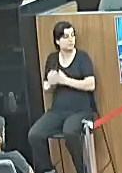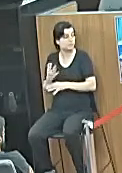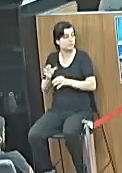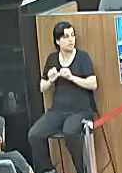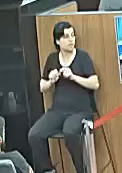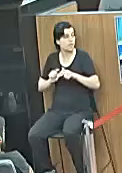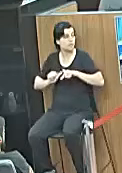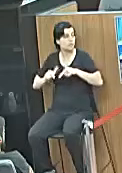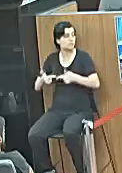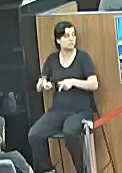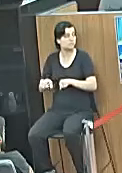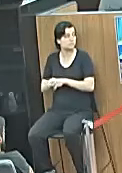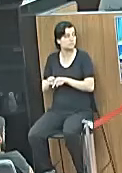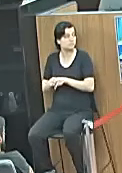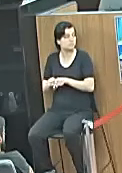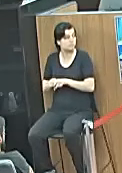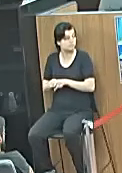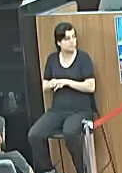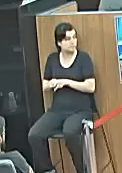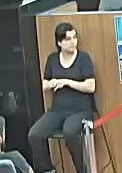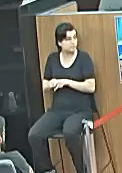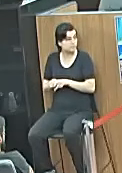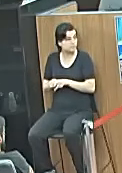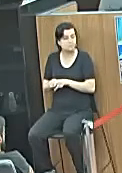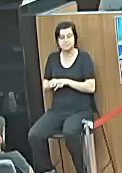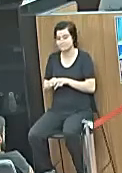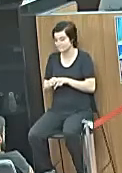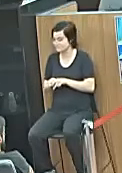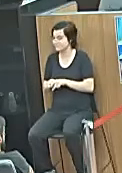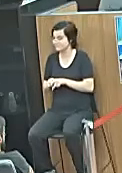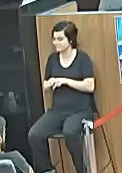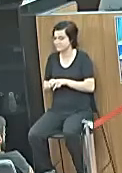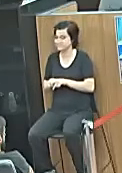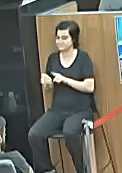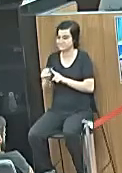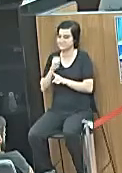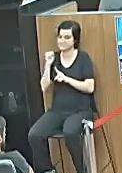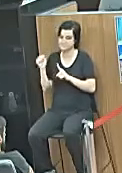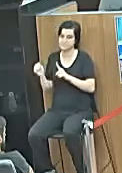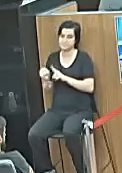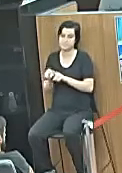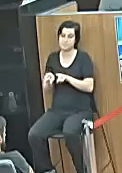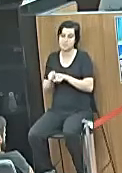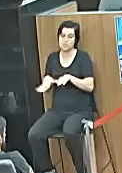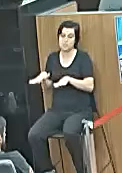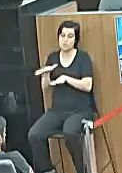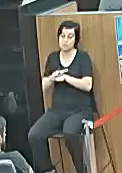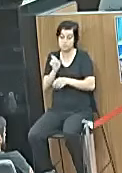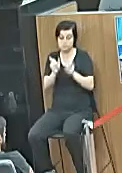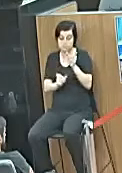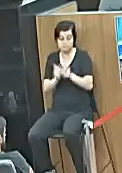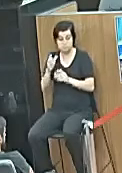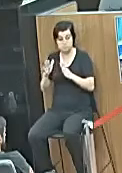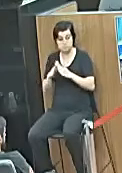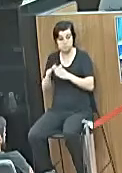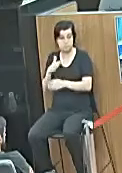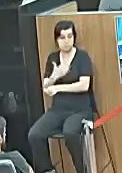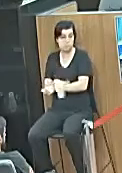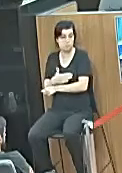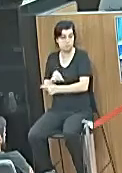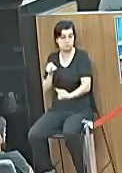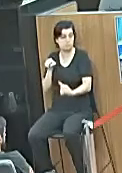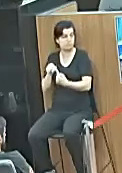destinada a atualização do plano estadual de habitação de interesse social incluindo a população em situação de rua em seu público-alvo